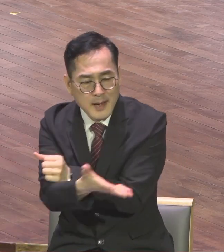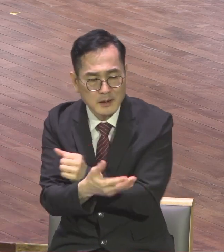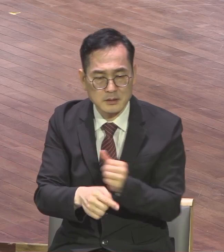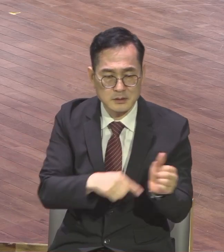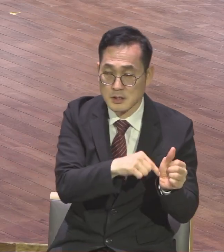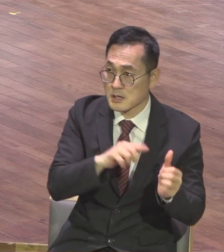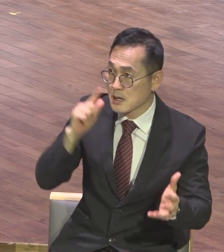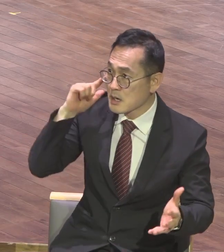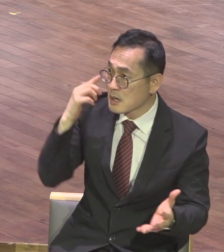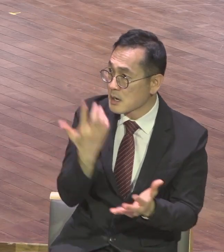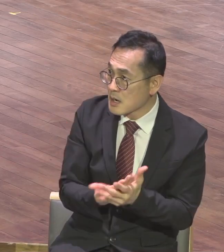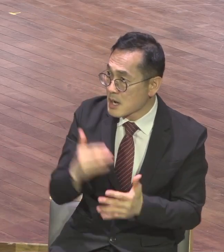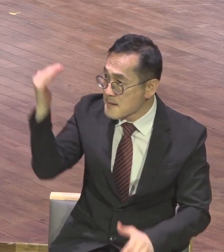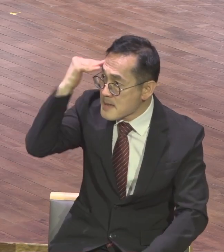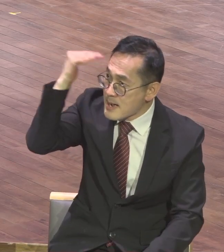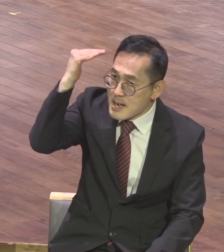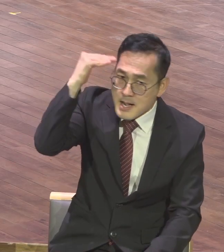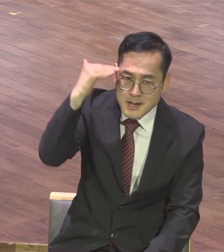컸던지.